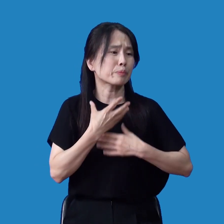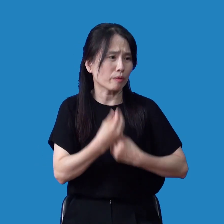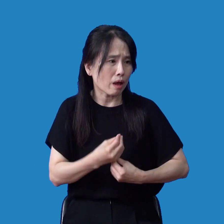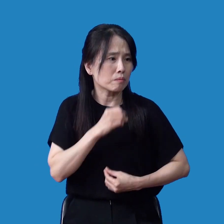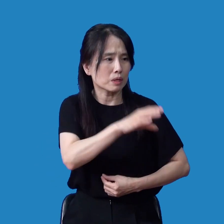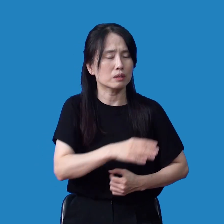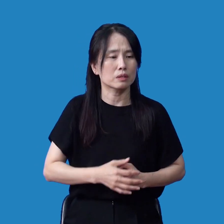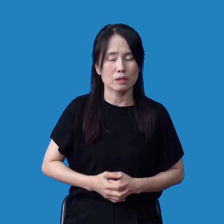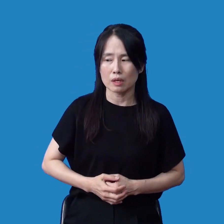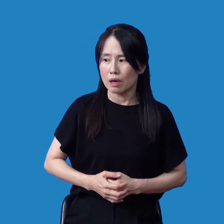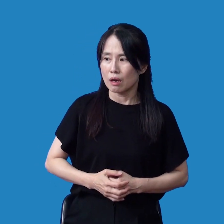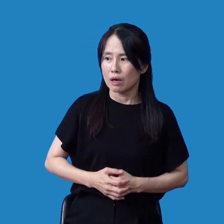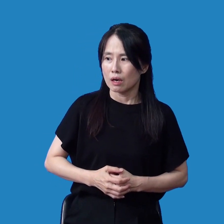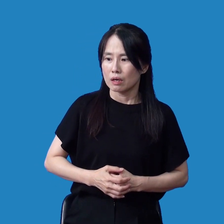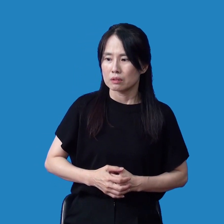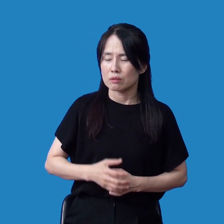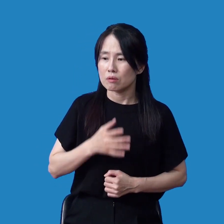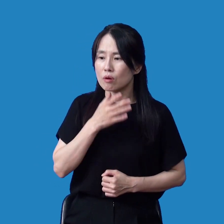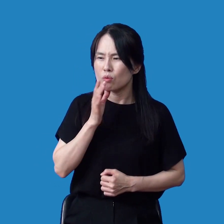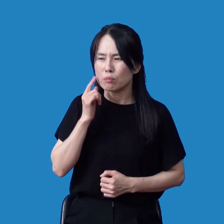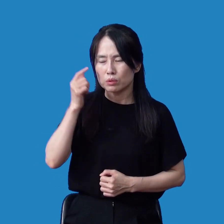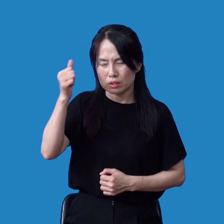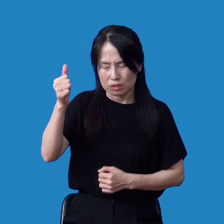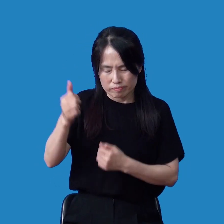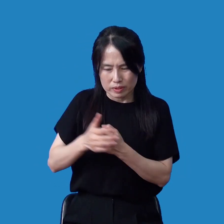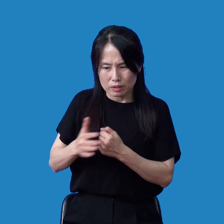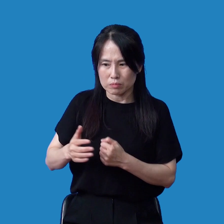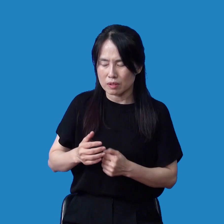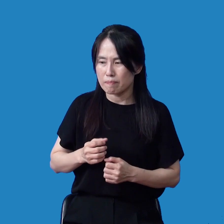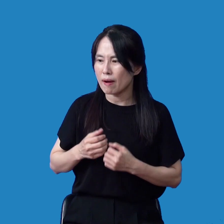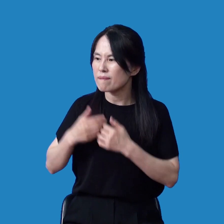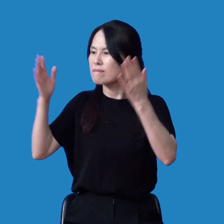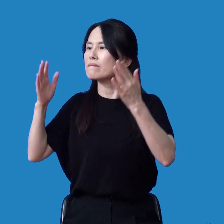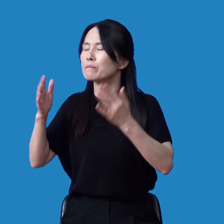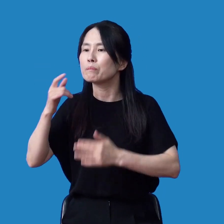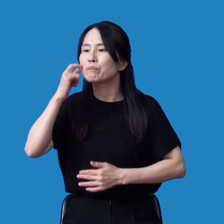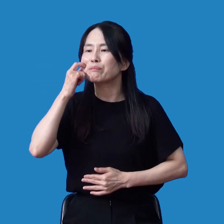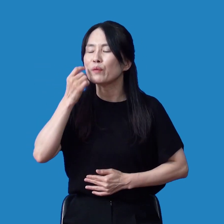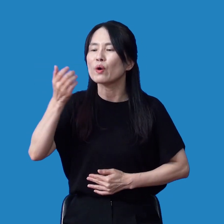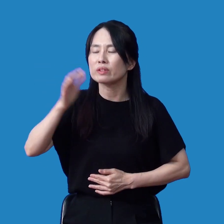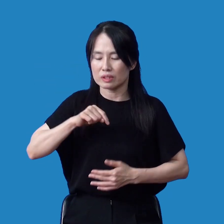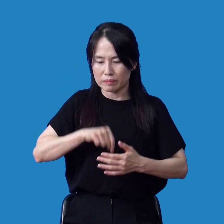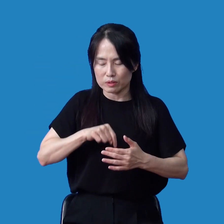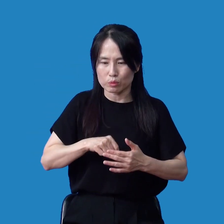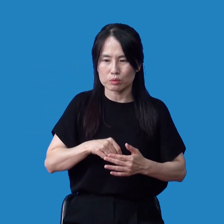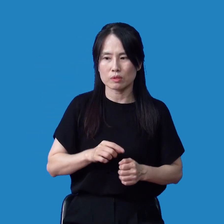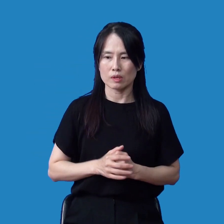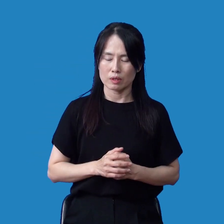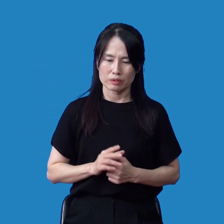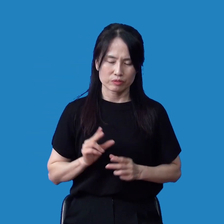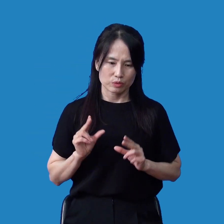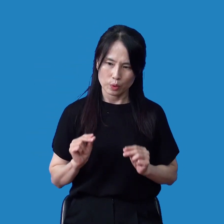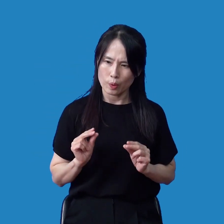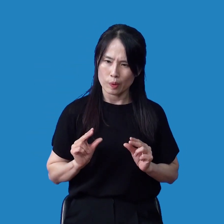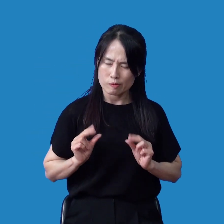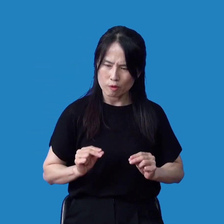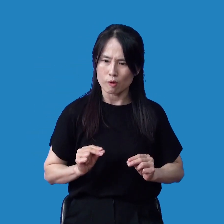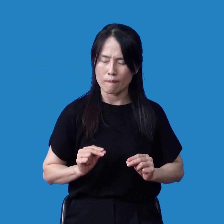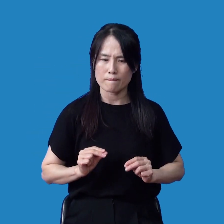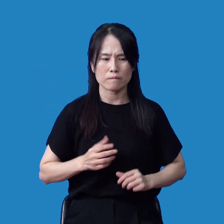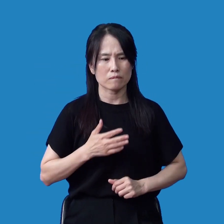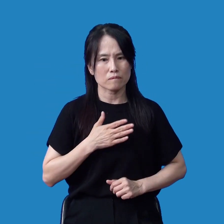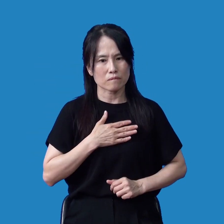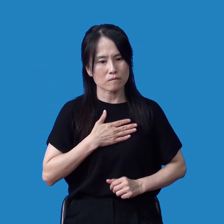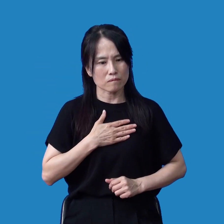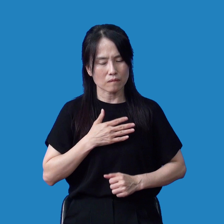상대가 원로 목사님이니까 대놓고 아닙니다 하지는 못했지만 목사님이 속으로 노라고 했습니다. 제